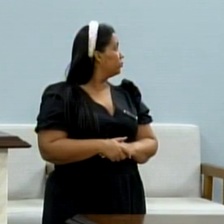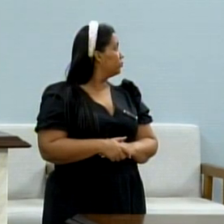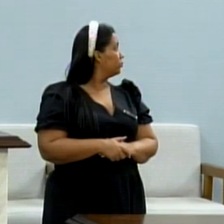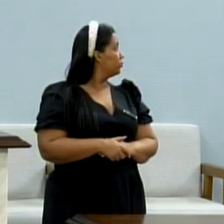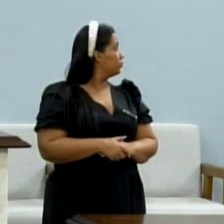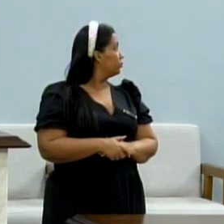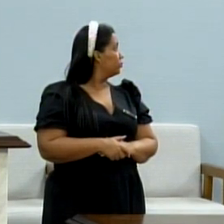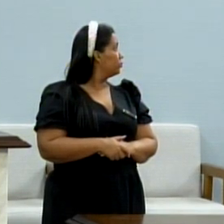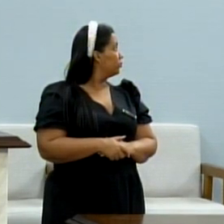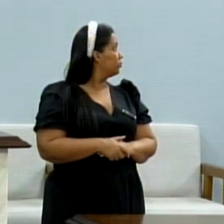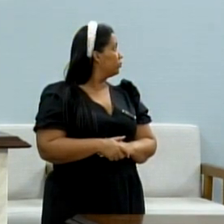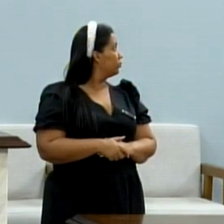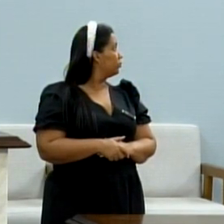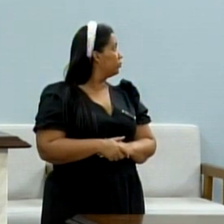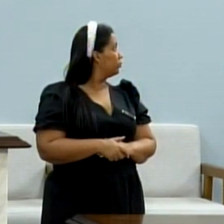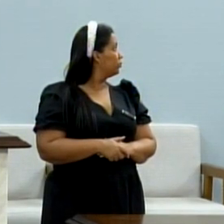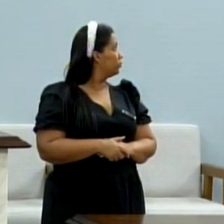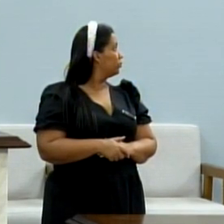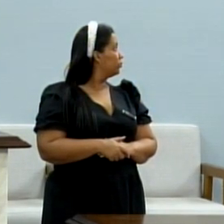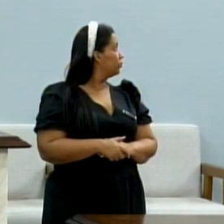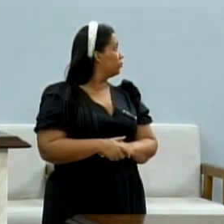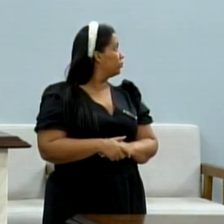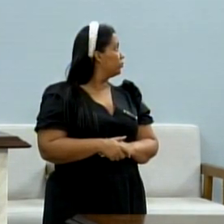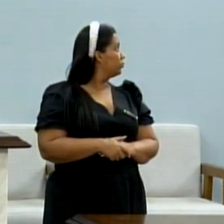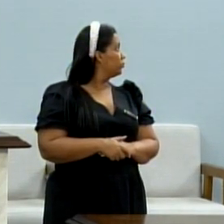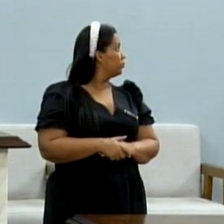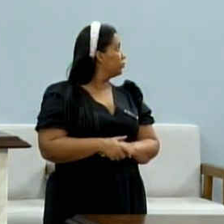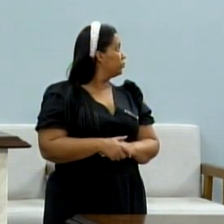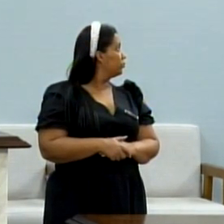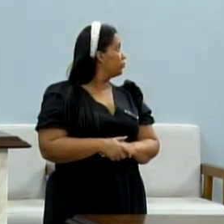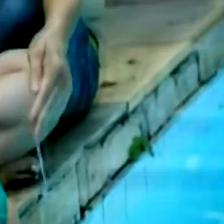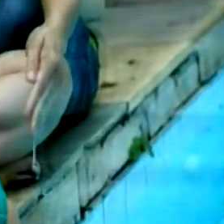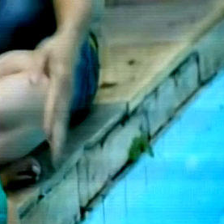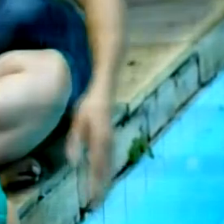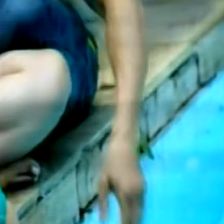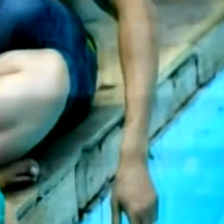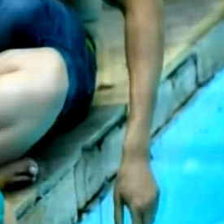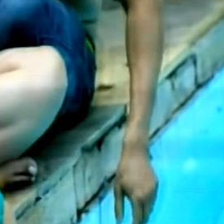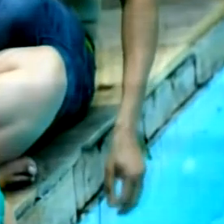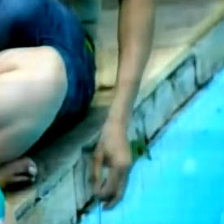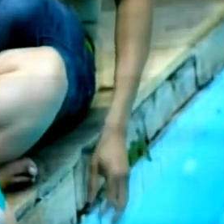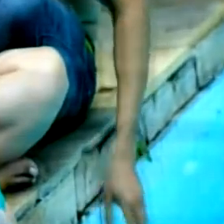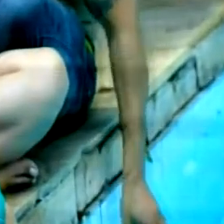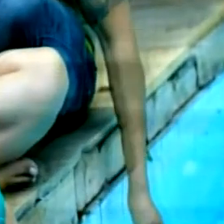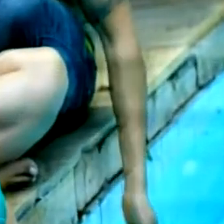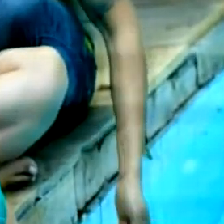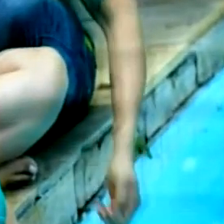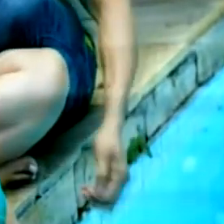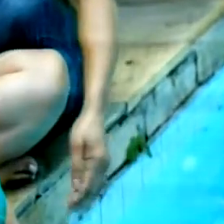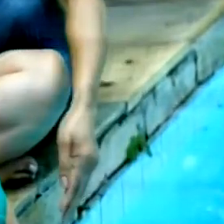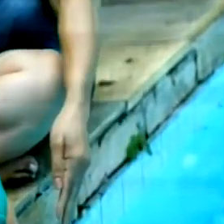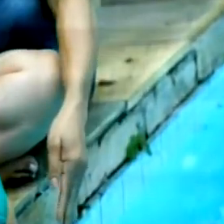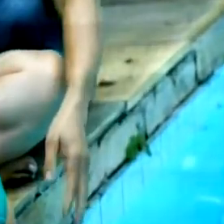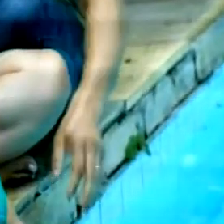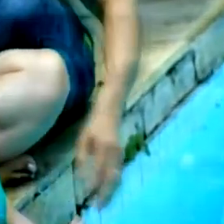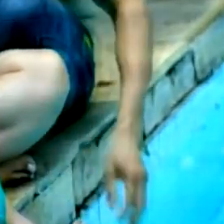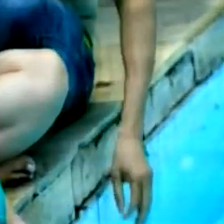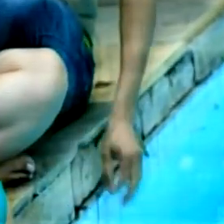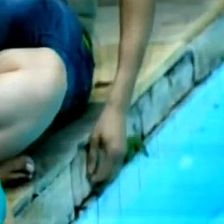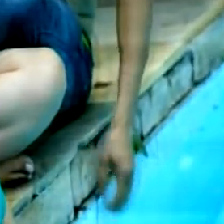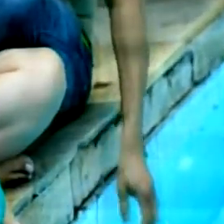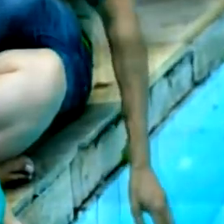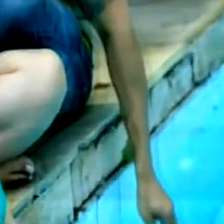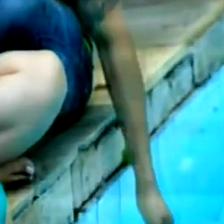Acho que está sem áudio. A maior surpresa para a gente foi em relação à questão da legislação mesmo